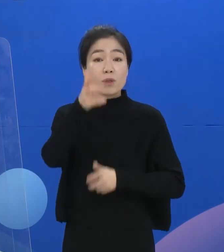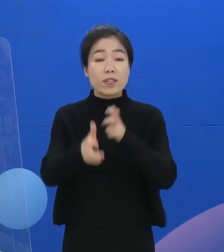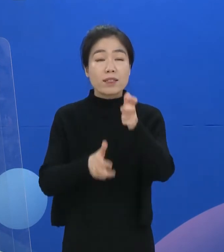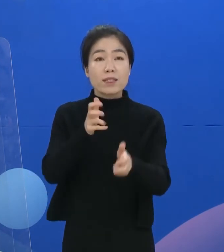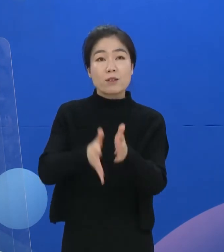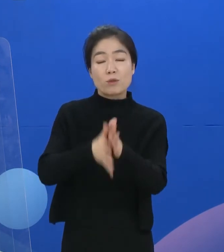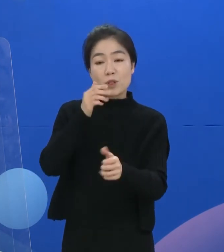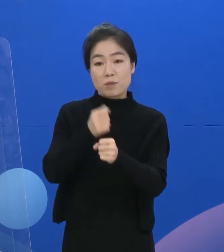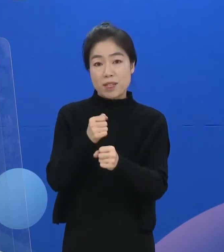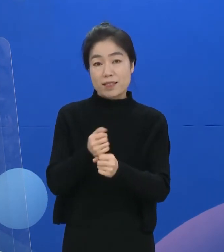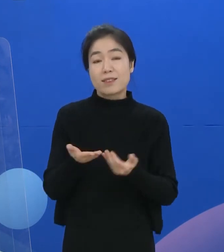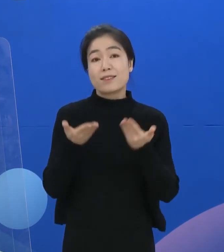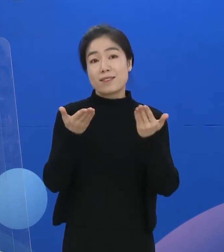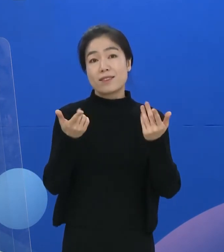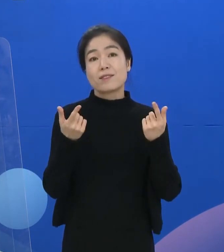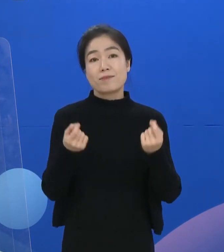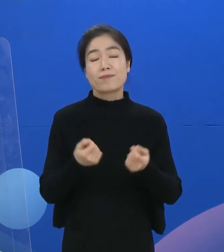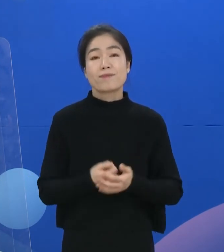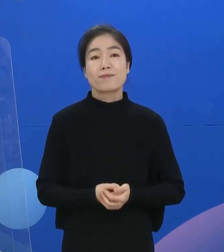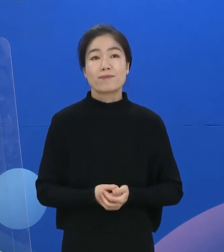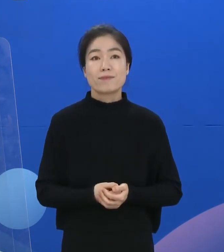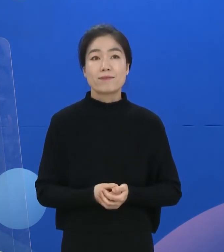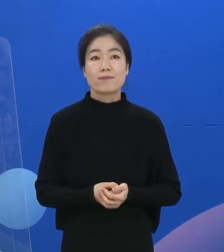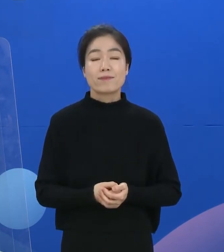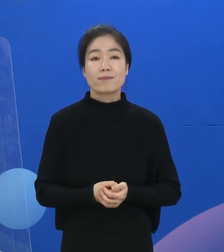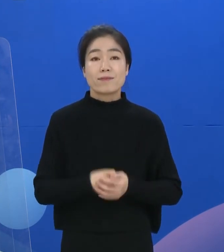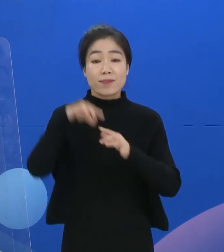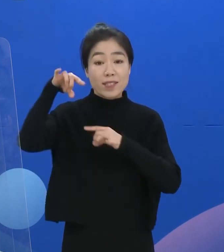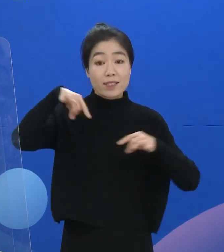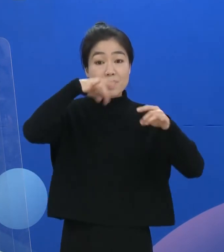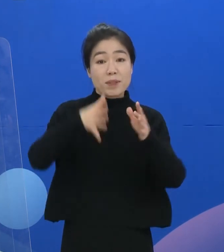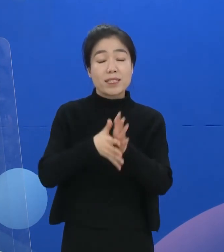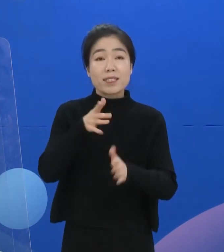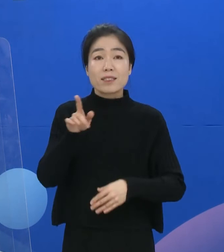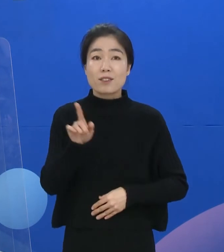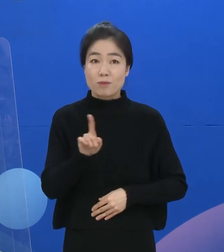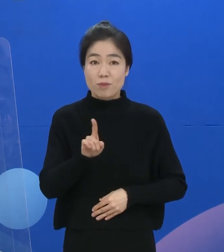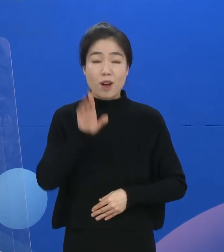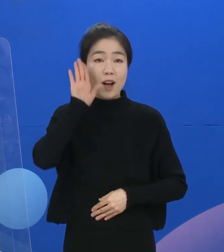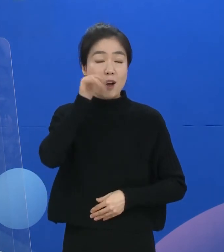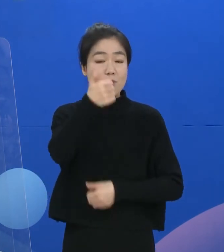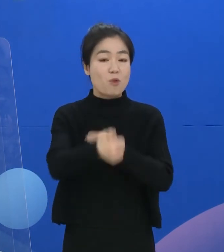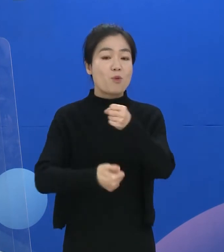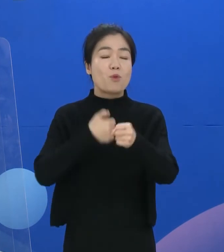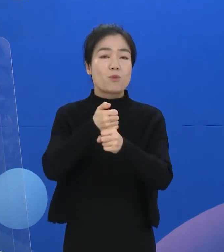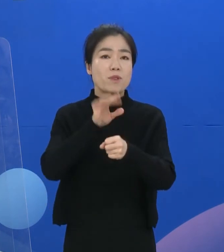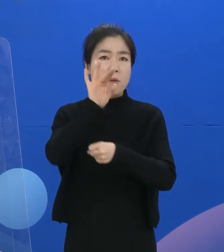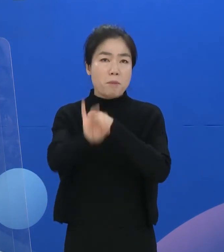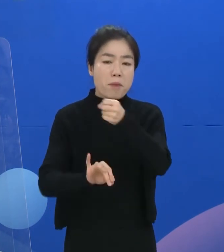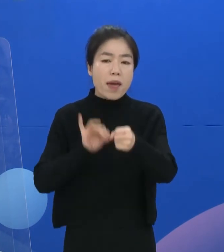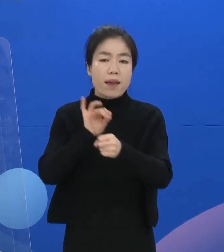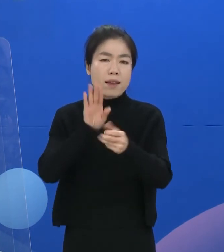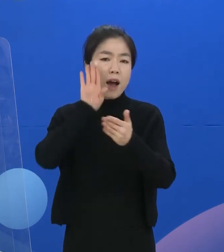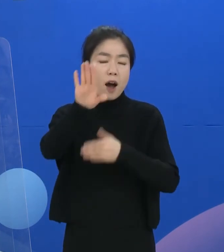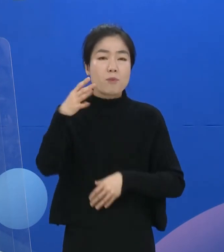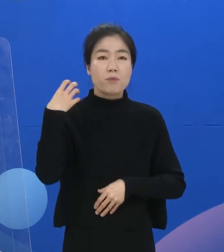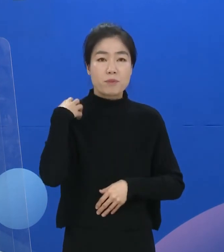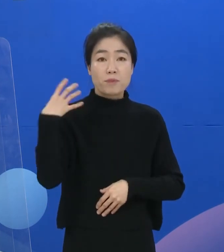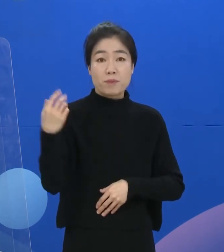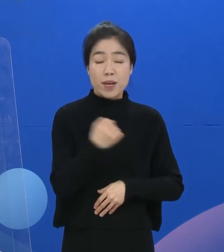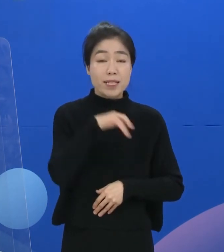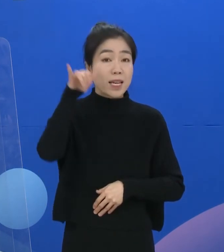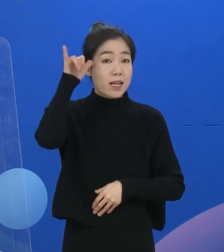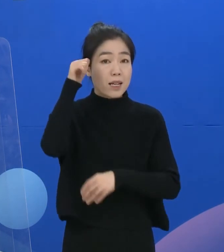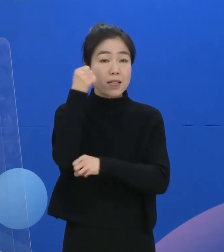기후 안심도시 친환경 일자리와 소득이 늘어나는 녹색산업 도시를 만드는 것입니다